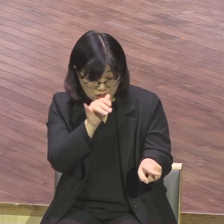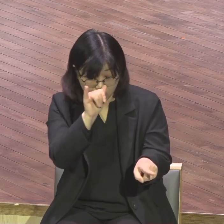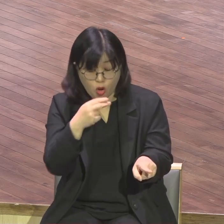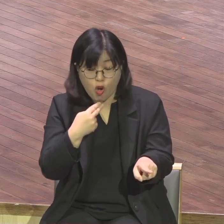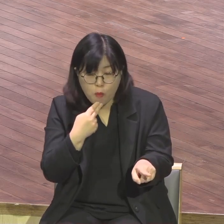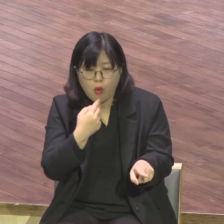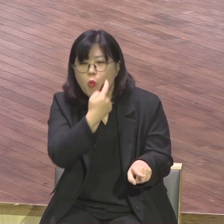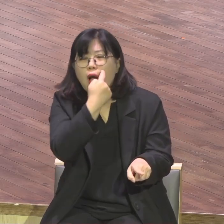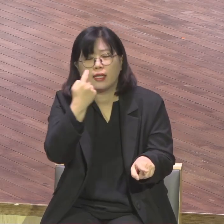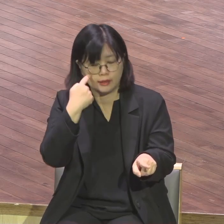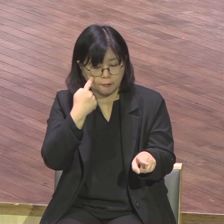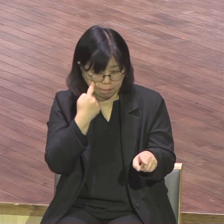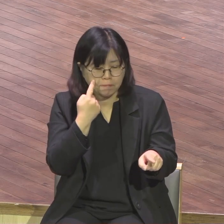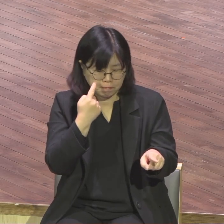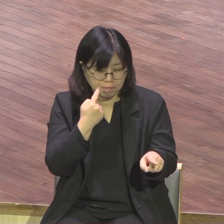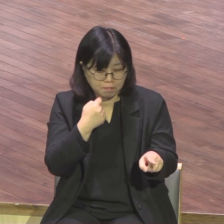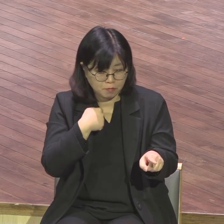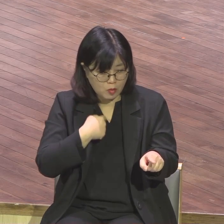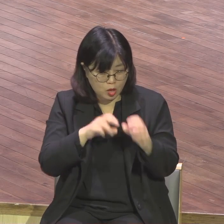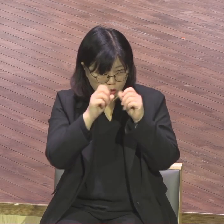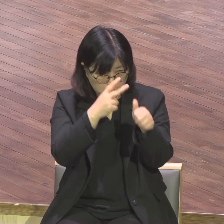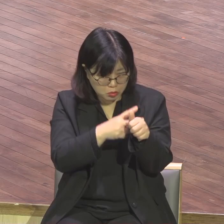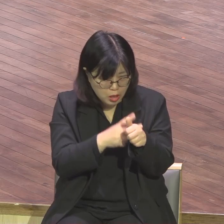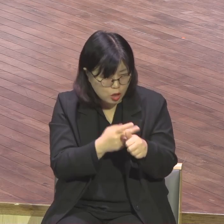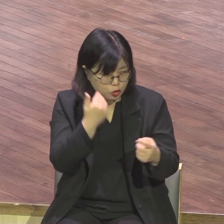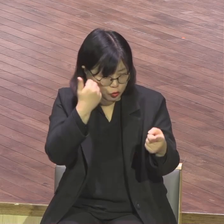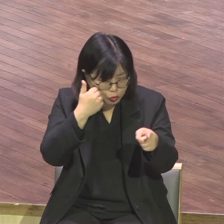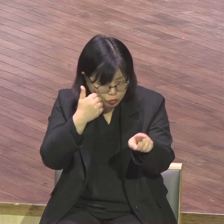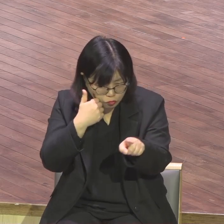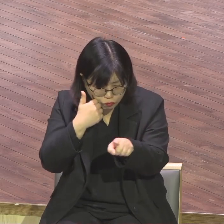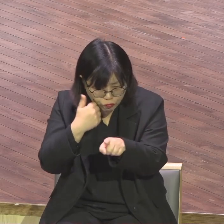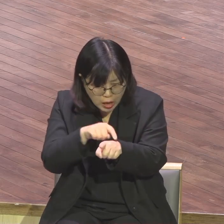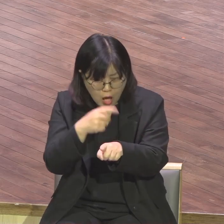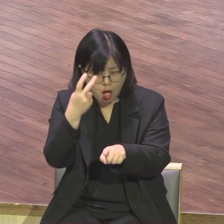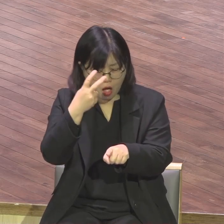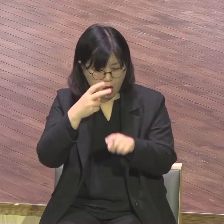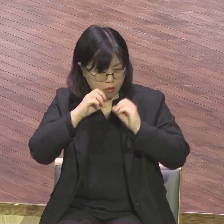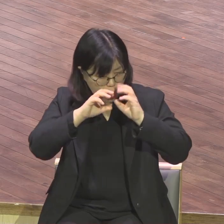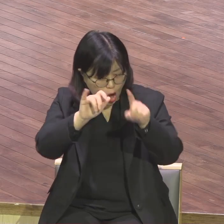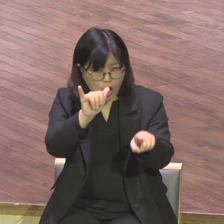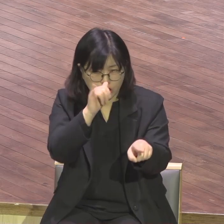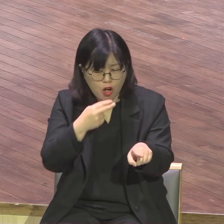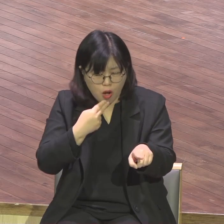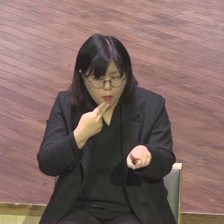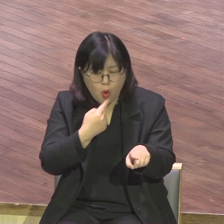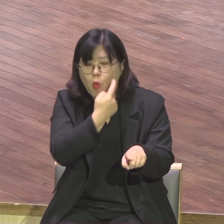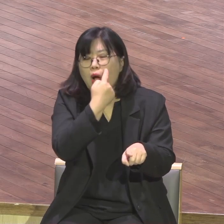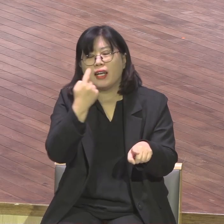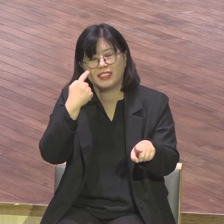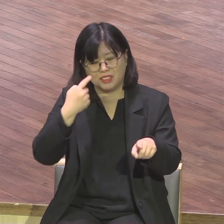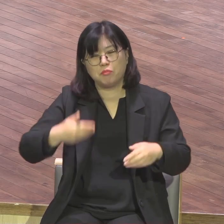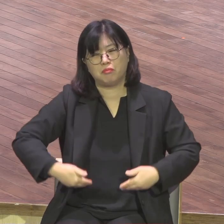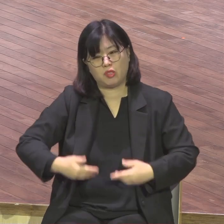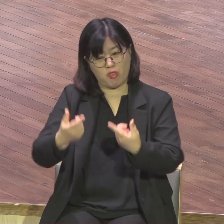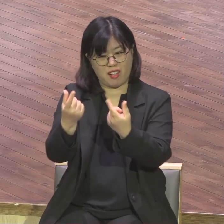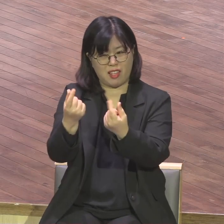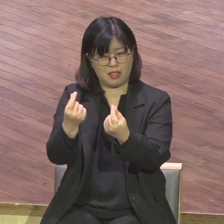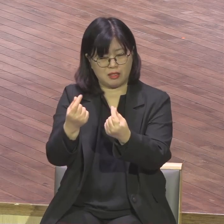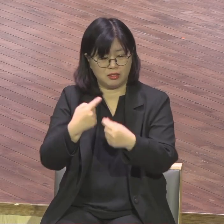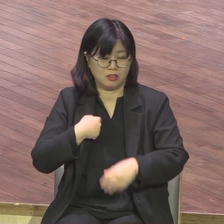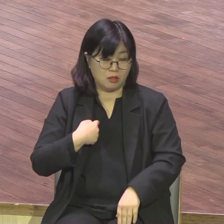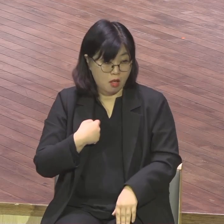그러한 이 예언 마인드를 가지고 선교하지 않으면 함께하지 않겠다라는